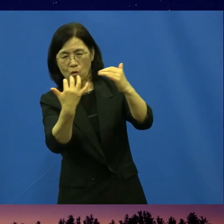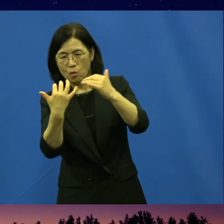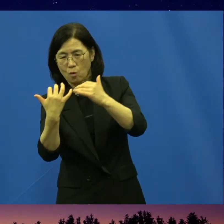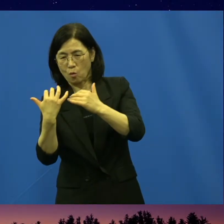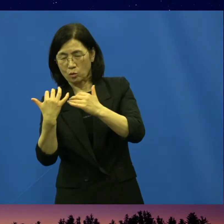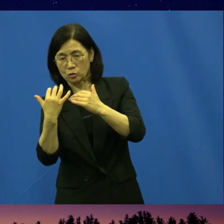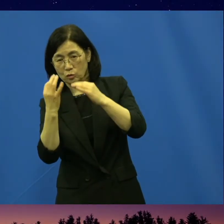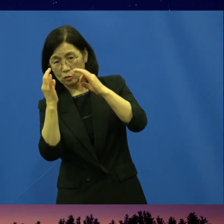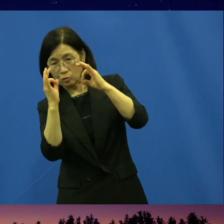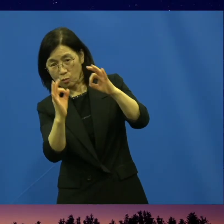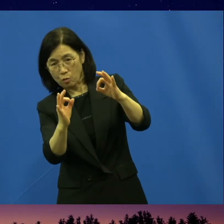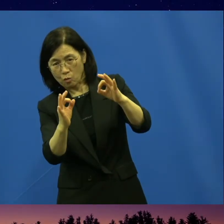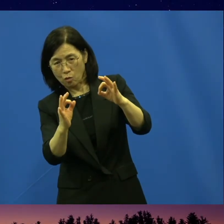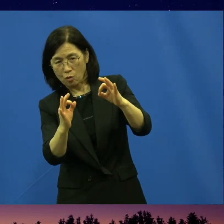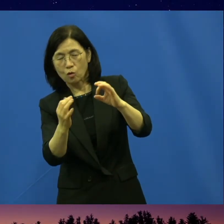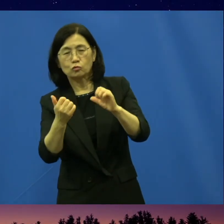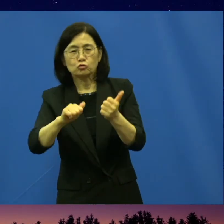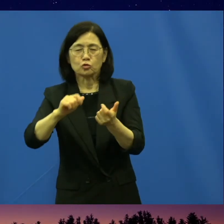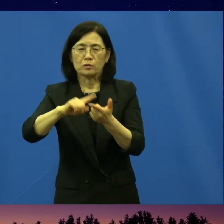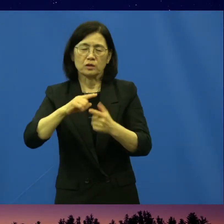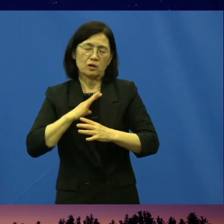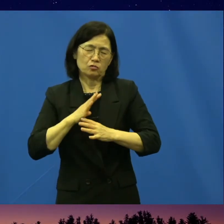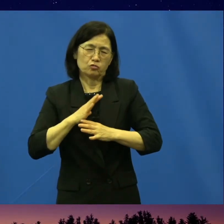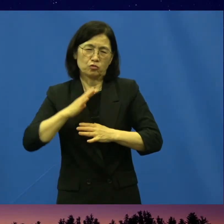대한 두려움이에요? 죽음에 대한 두려움.